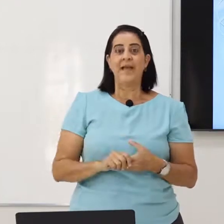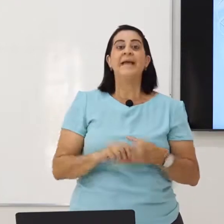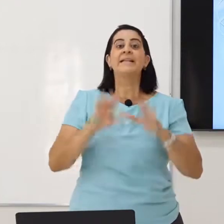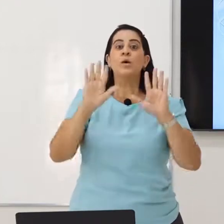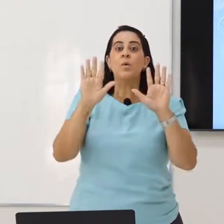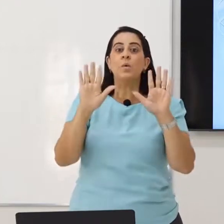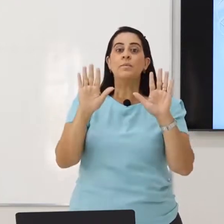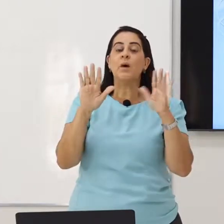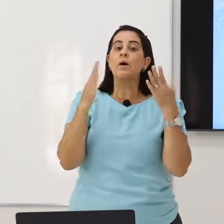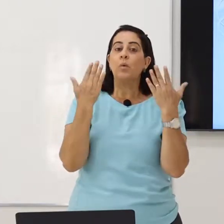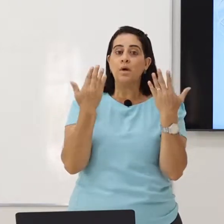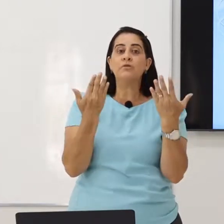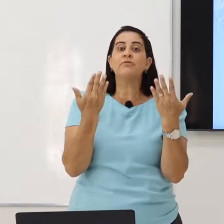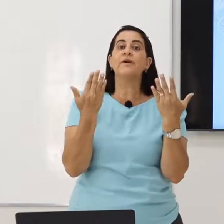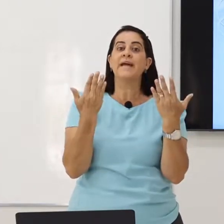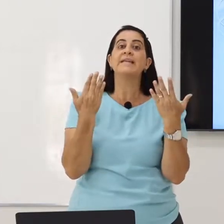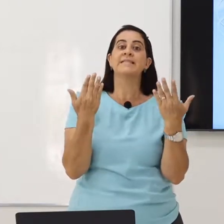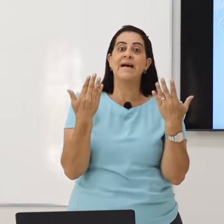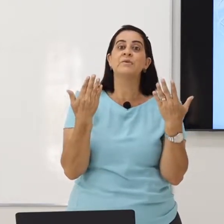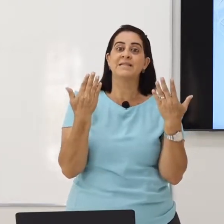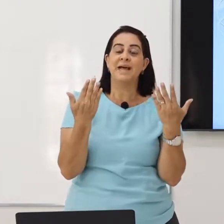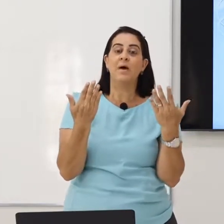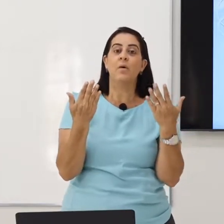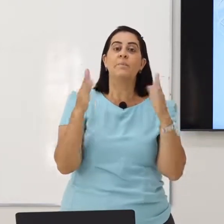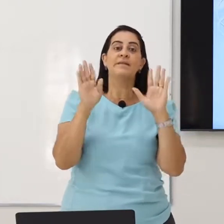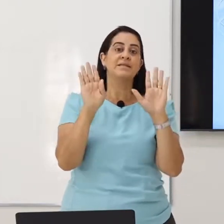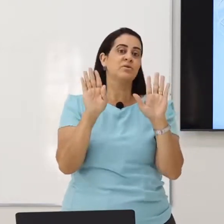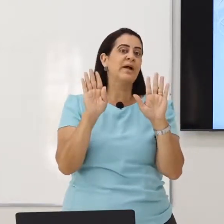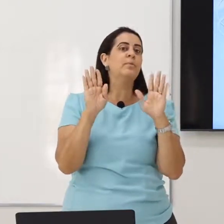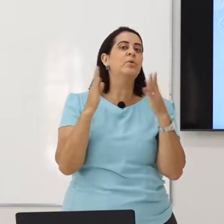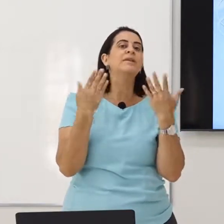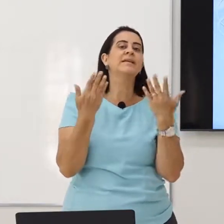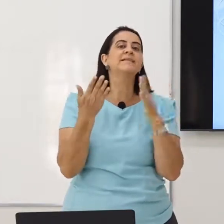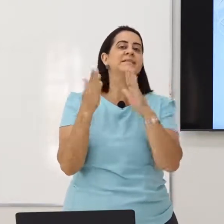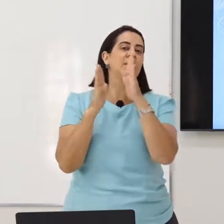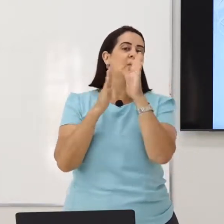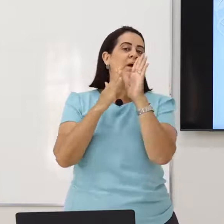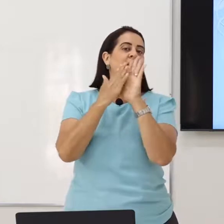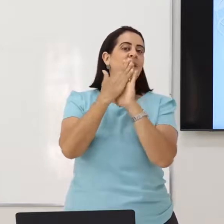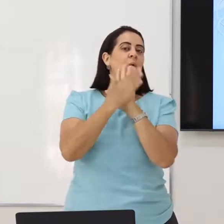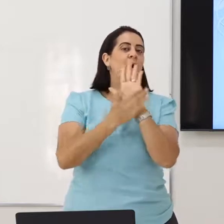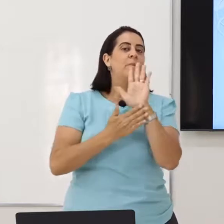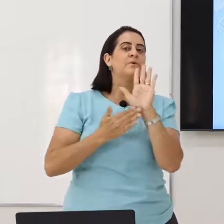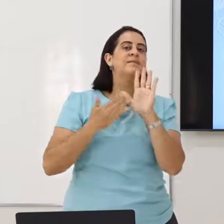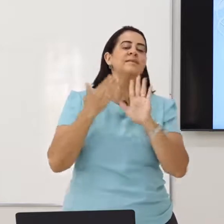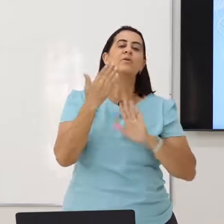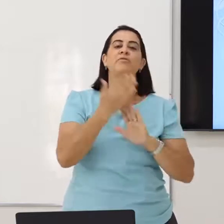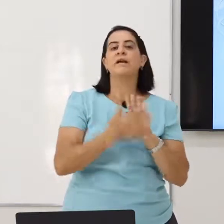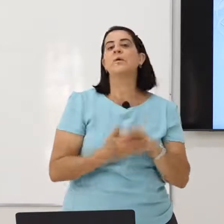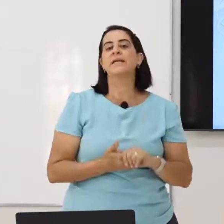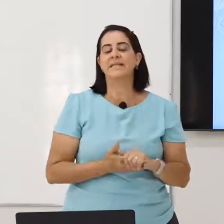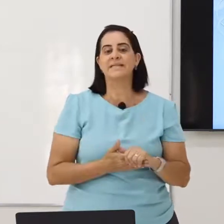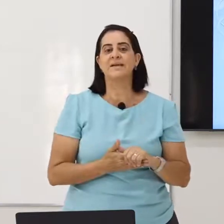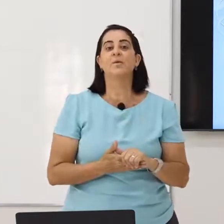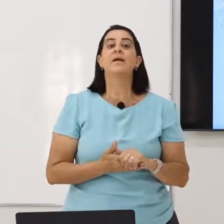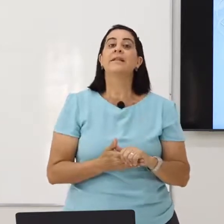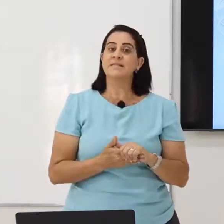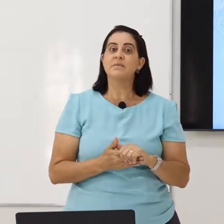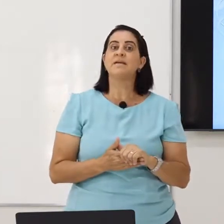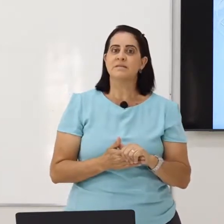Então, quando eu for realizar o sinal, eu preciso dar muita atenção em qual posição fica a orientação das minhas